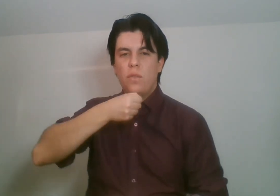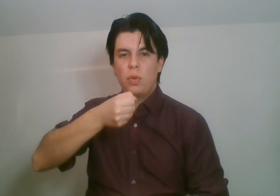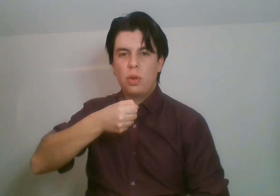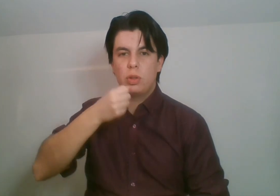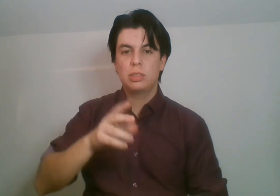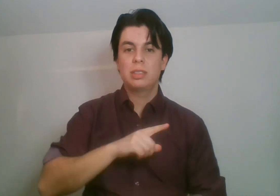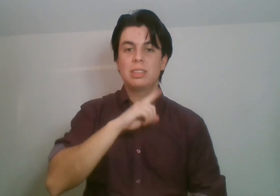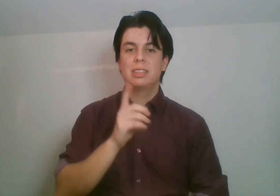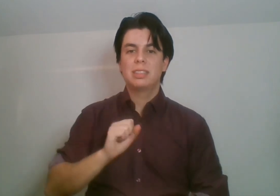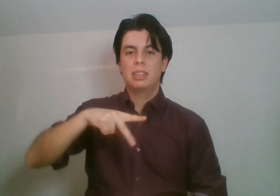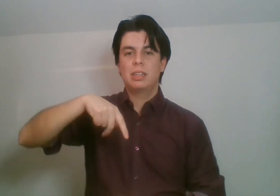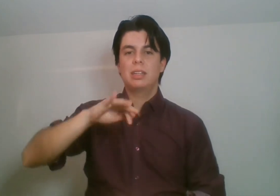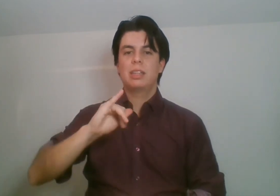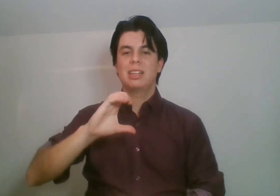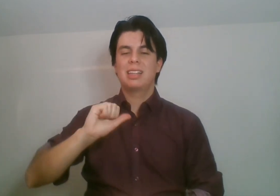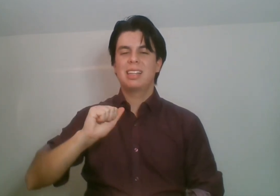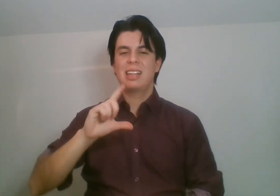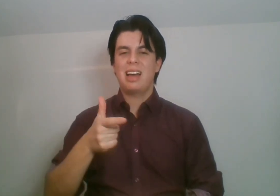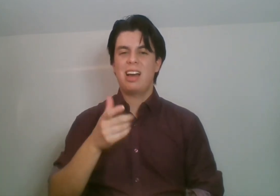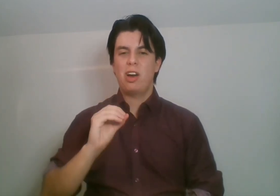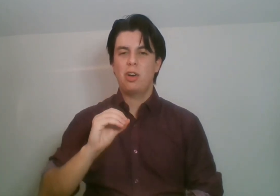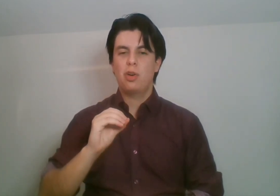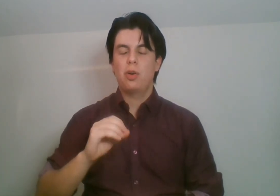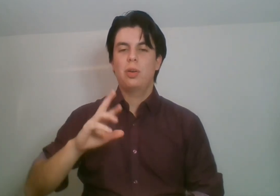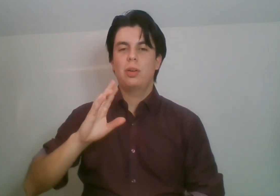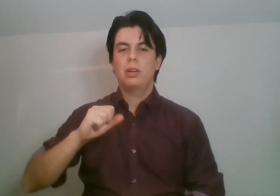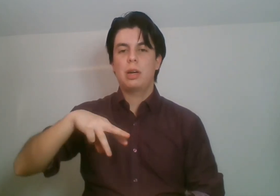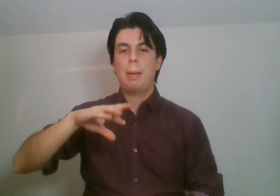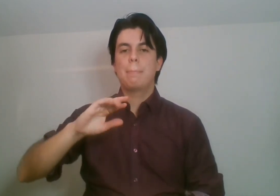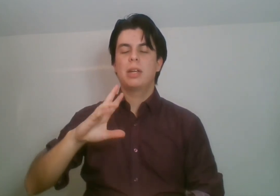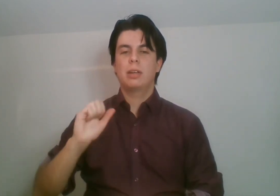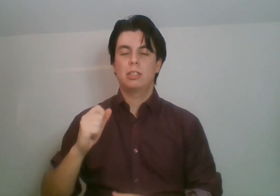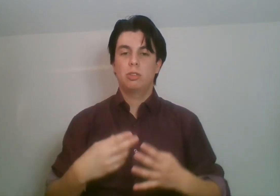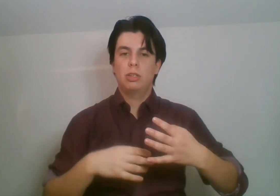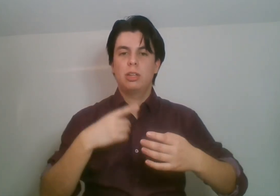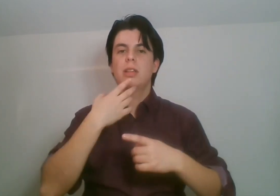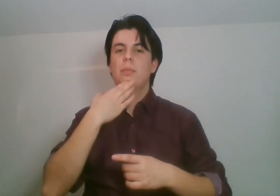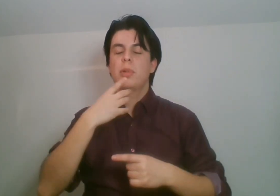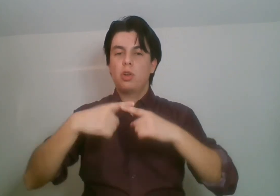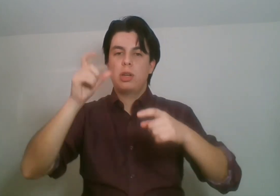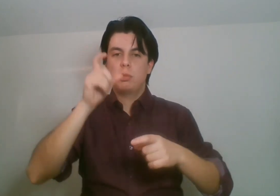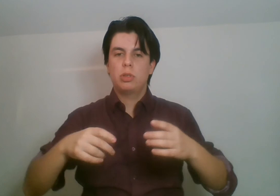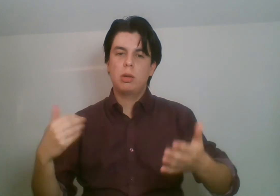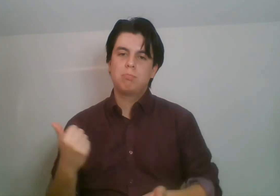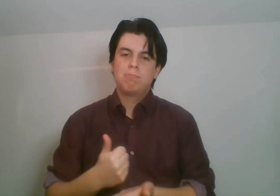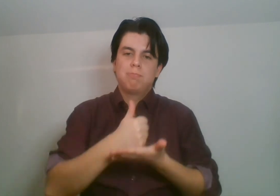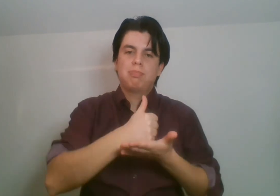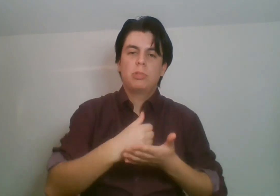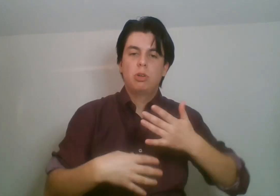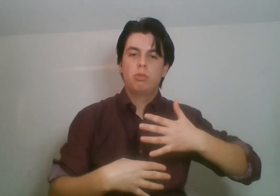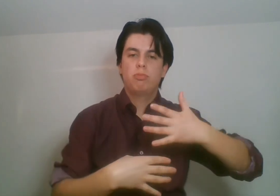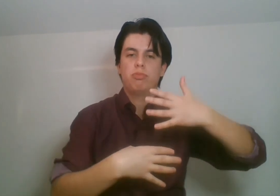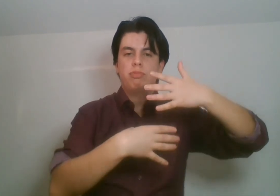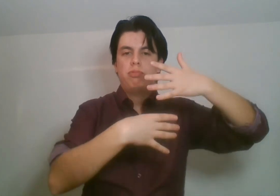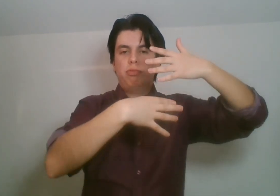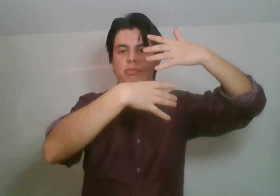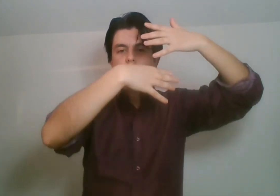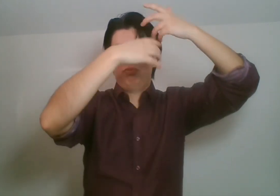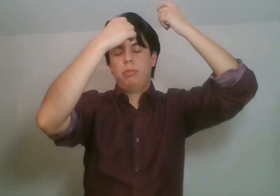Producción, Pablo Vega. Narraciones, Stephanie Preller. Esta iniciativa cuenta con el financiamiento